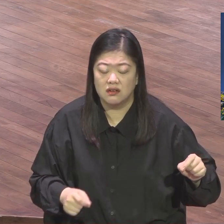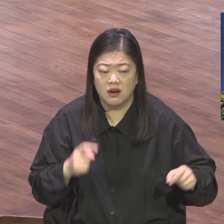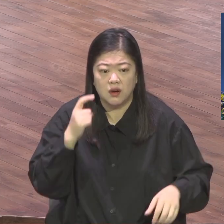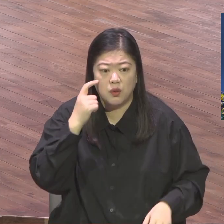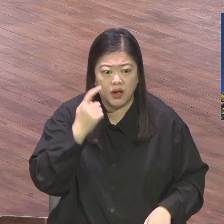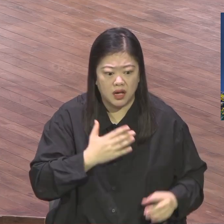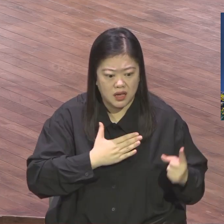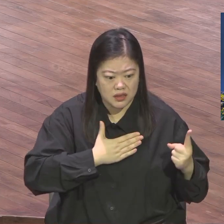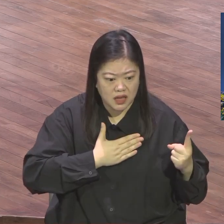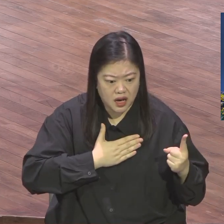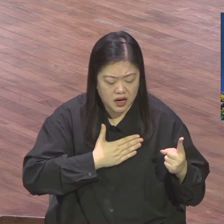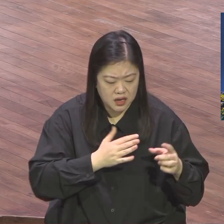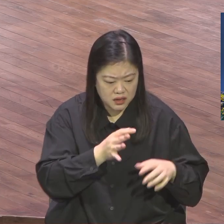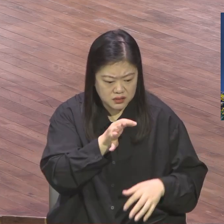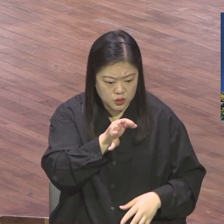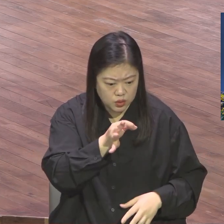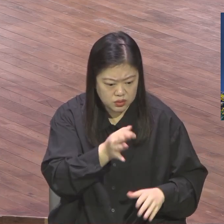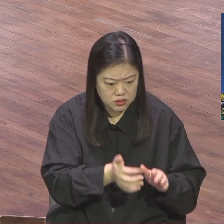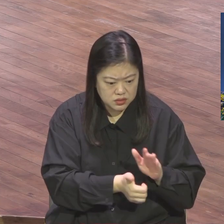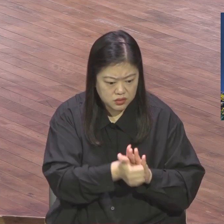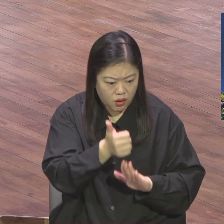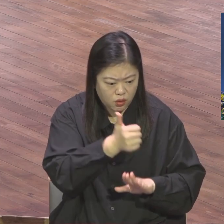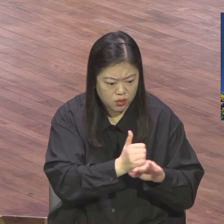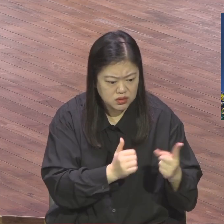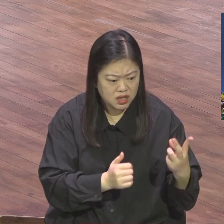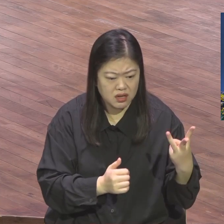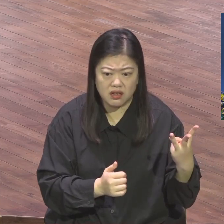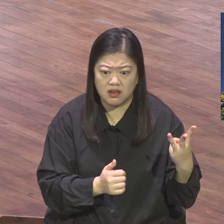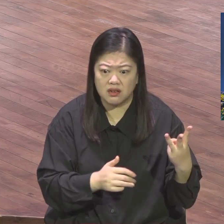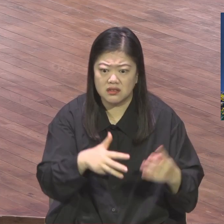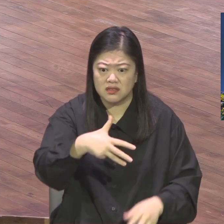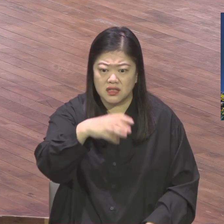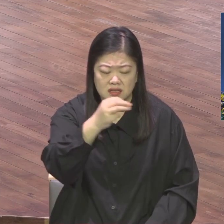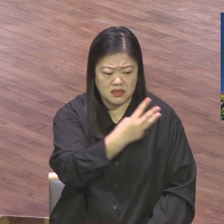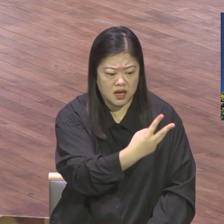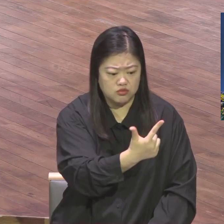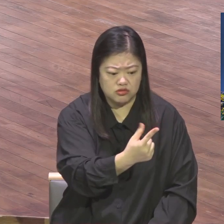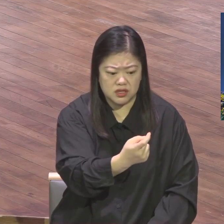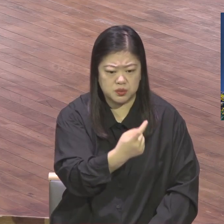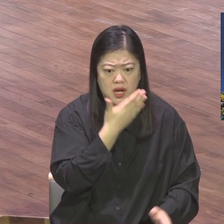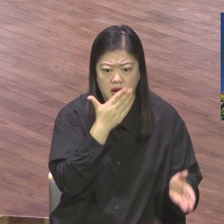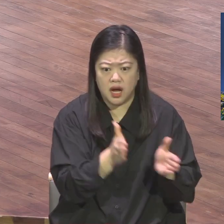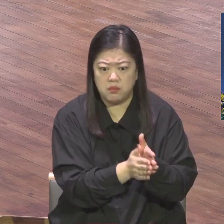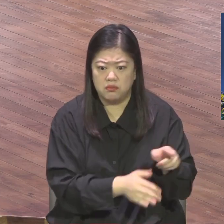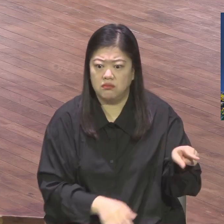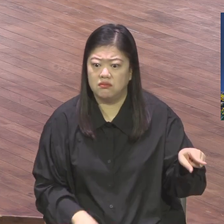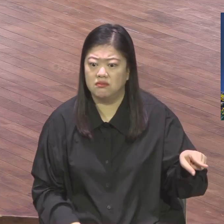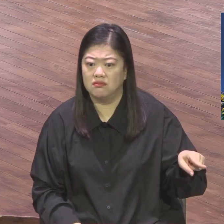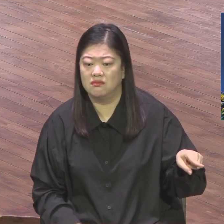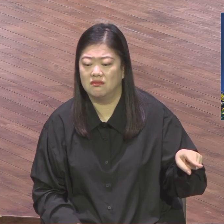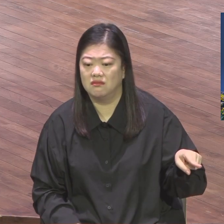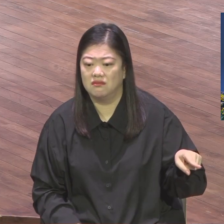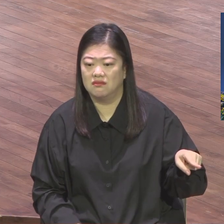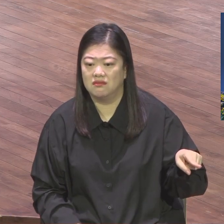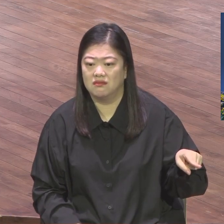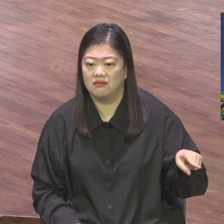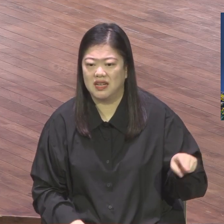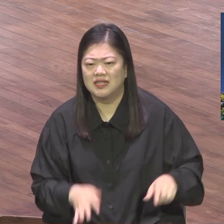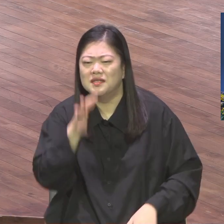중심, 이 음성을 기대하는 이 사람들이 많이 있어요. 교회